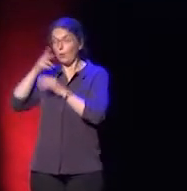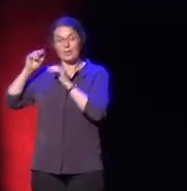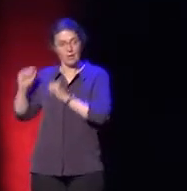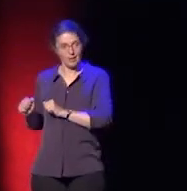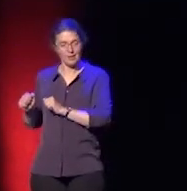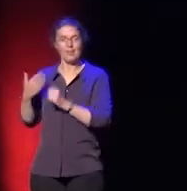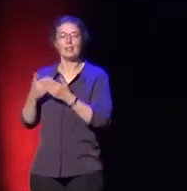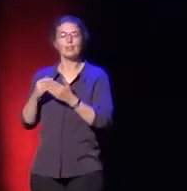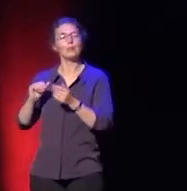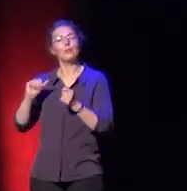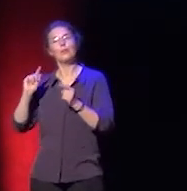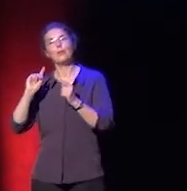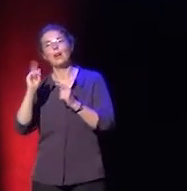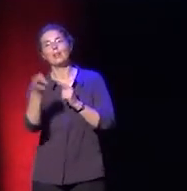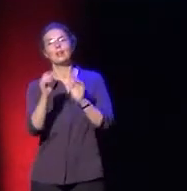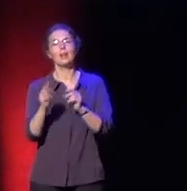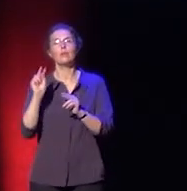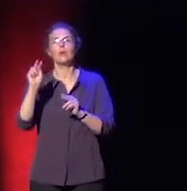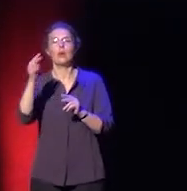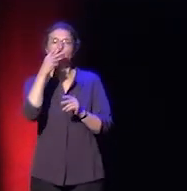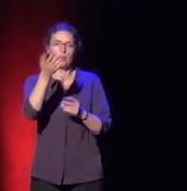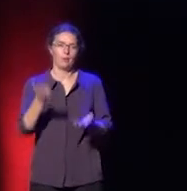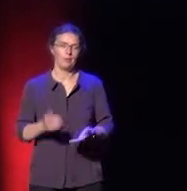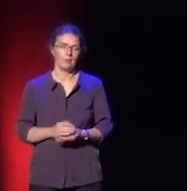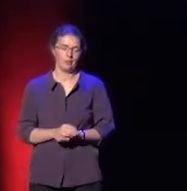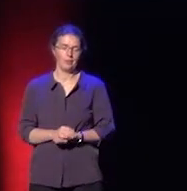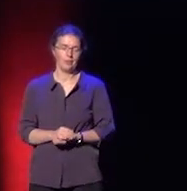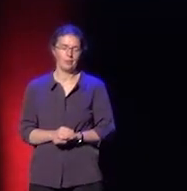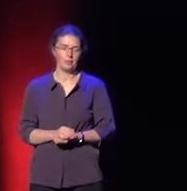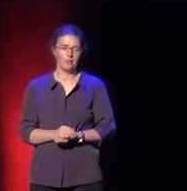desto weiter wird man vorausschauen.